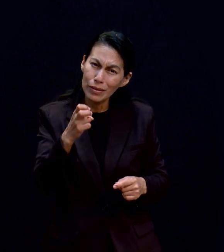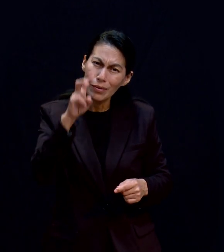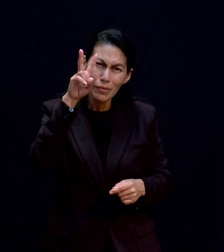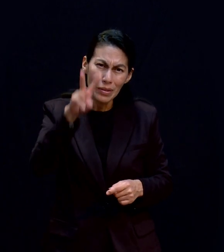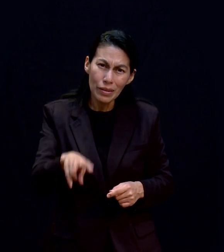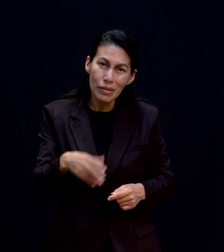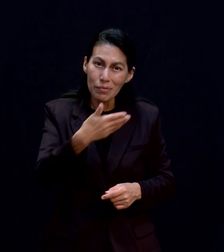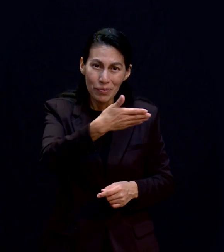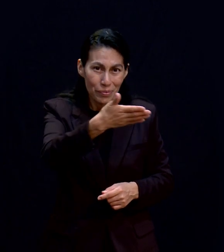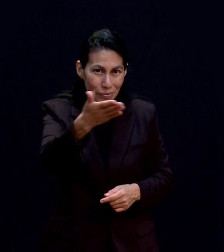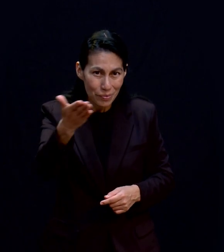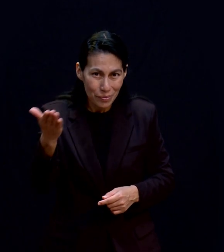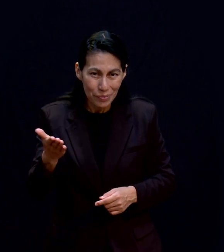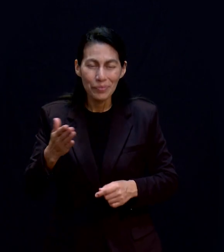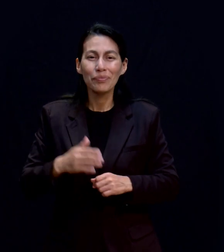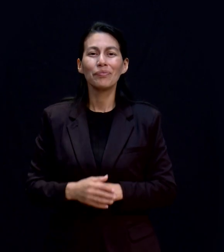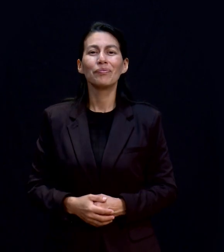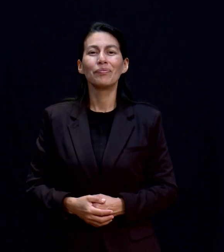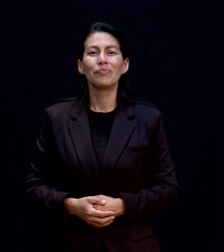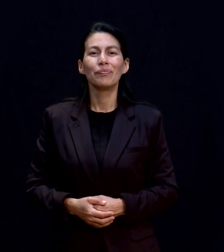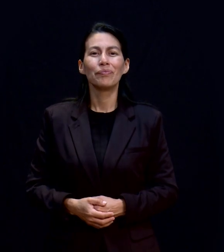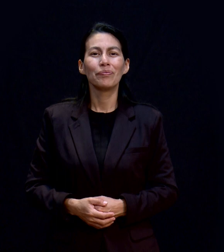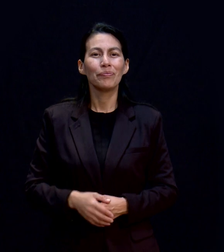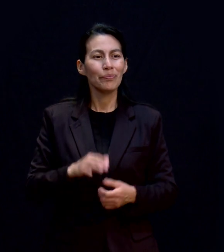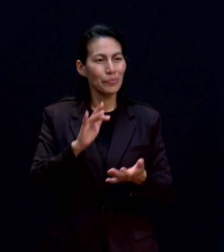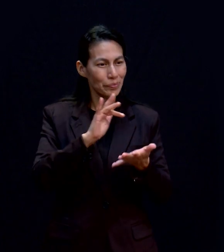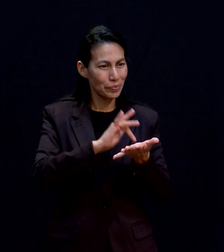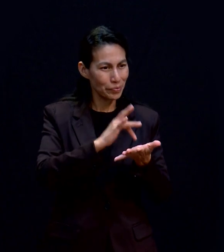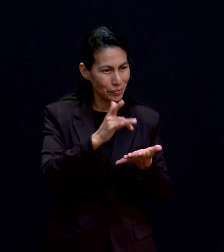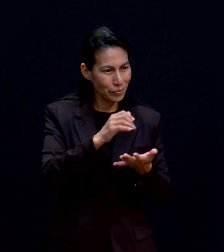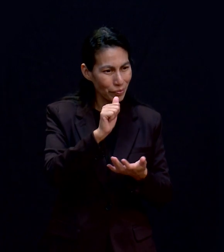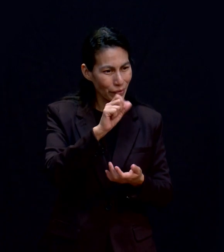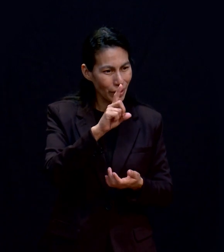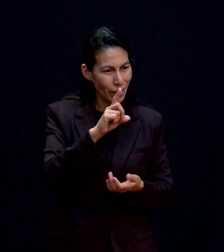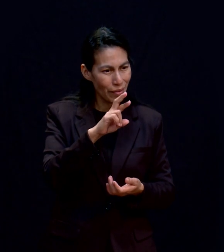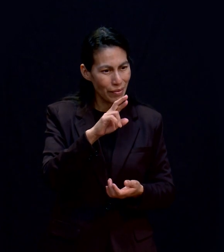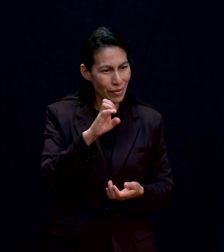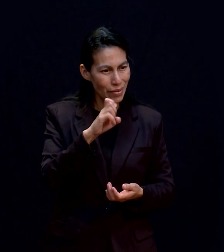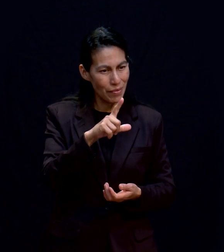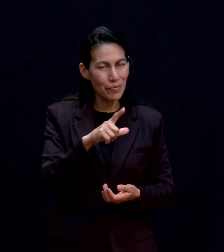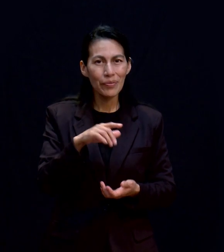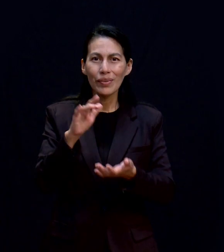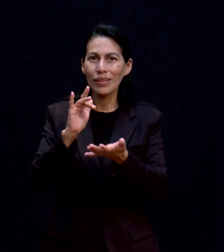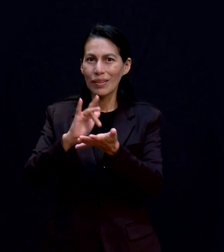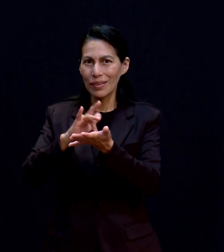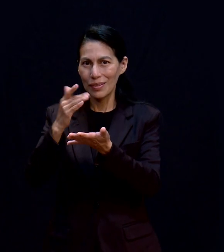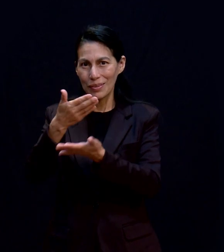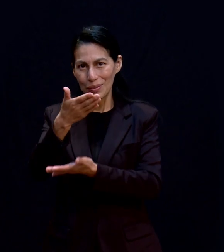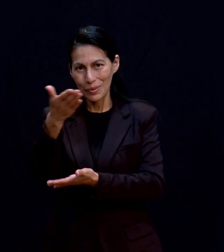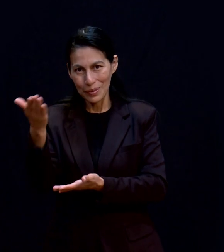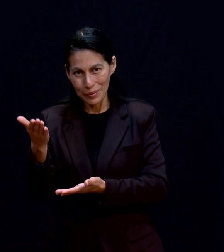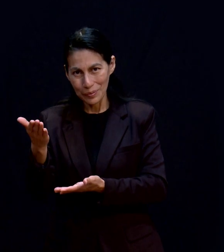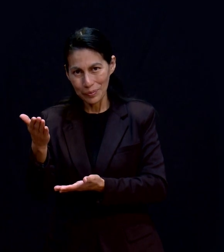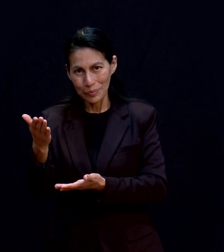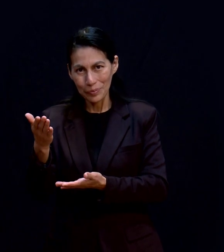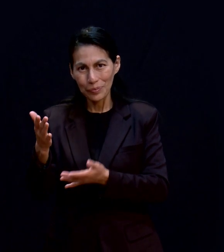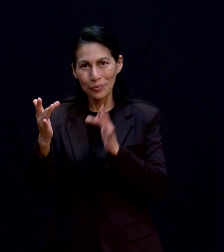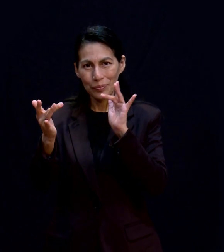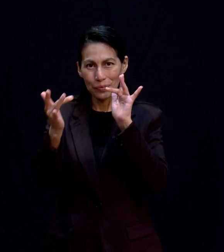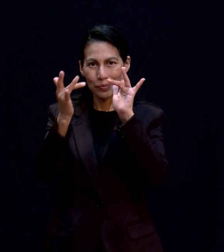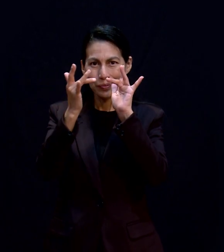en la vida de cada uno de nosotros gracias ahora gracias a ustedes queridos